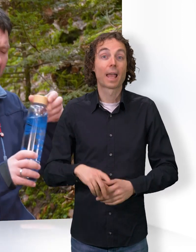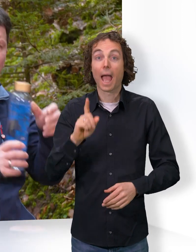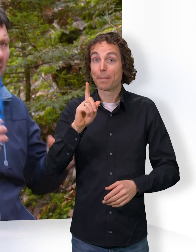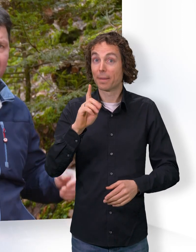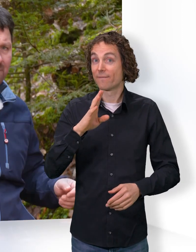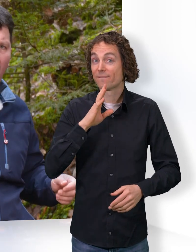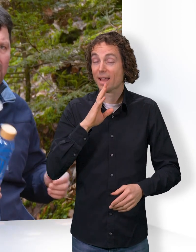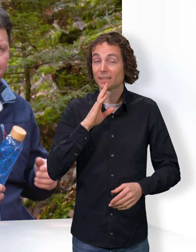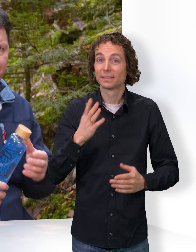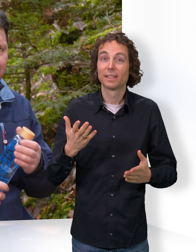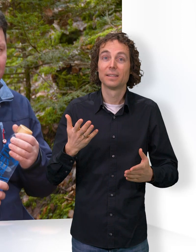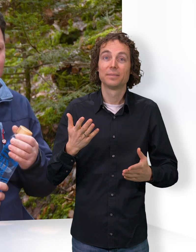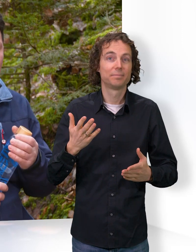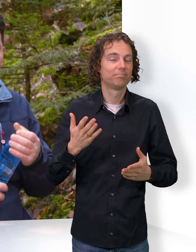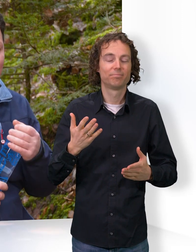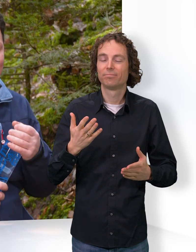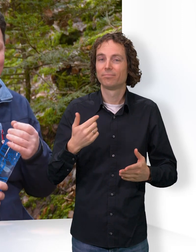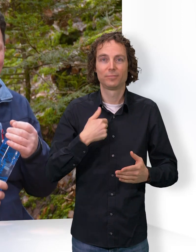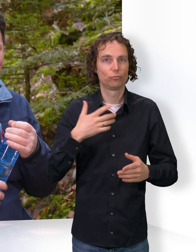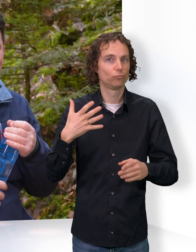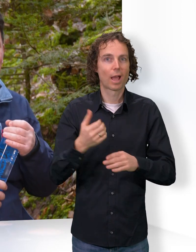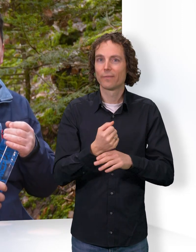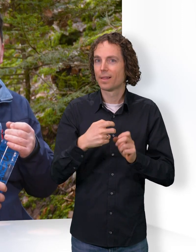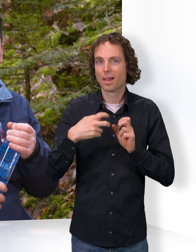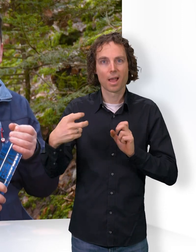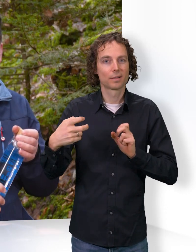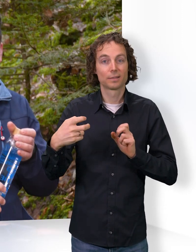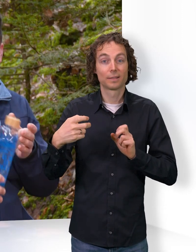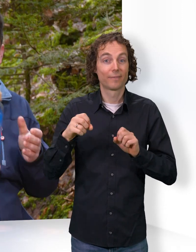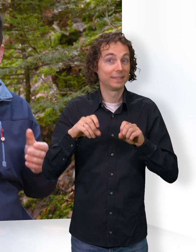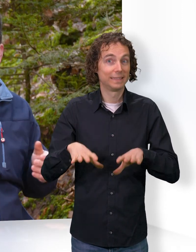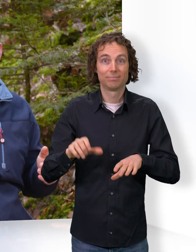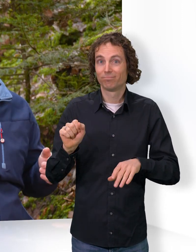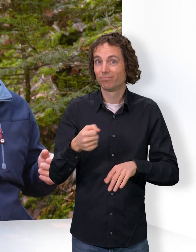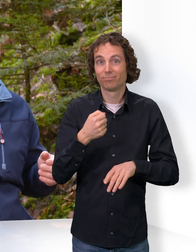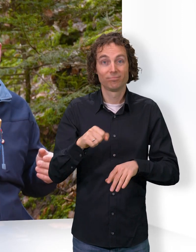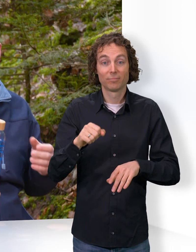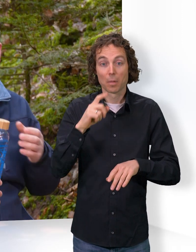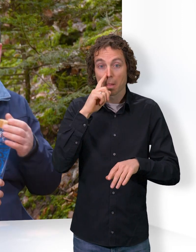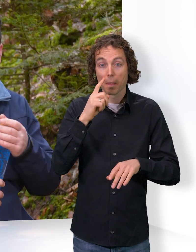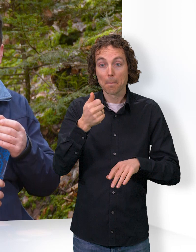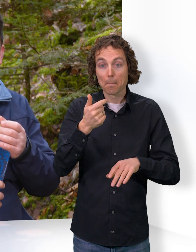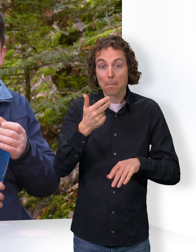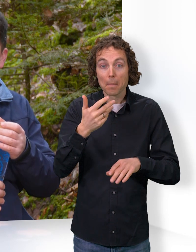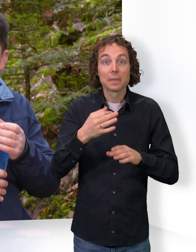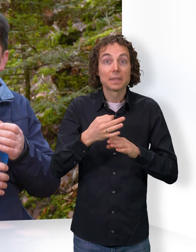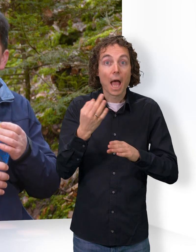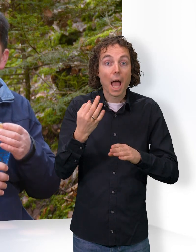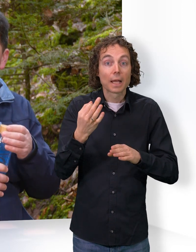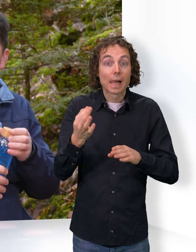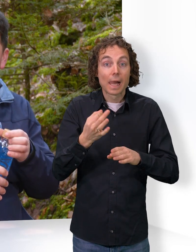Aber ohne Wasser schaffen wir es nicht lang. Schon nach wenigen Tagen